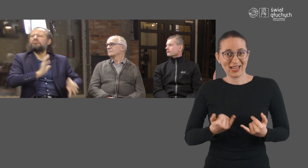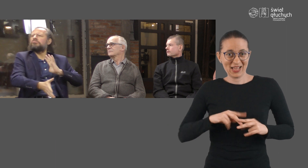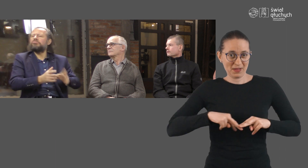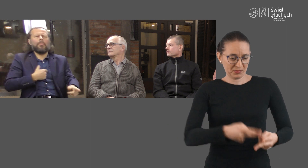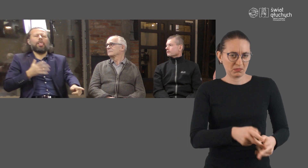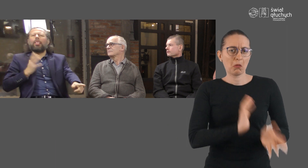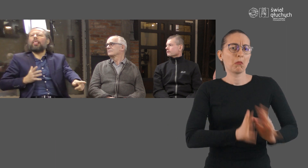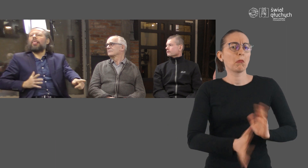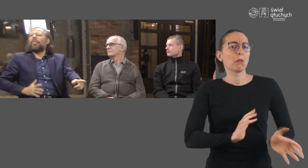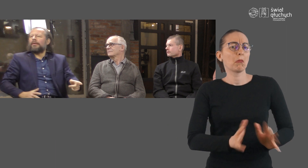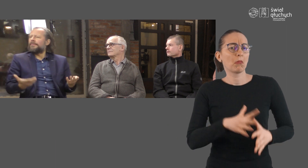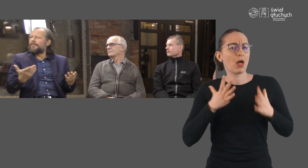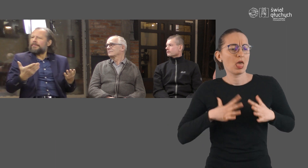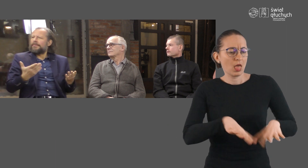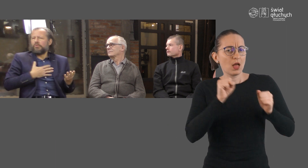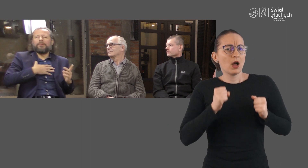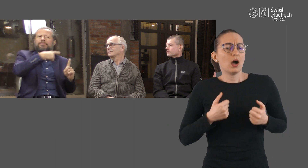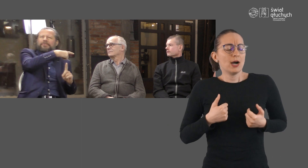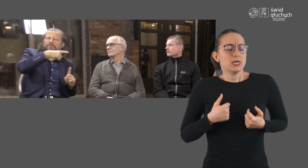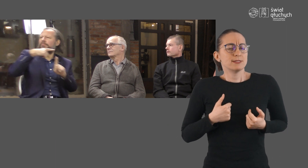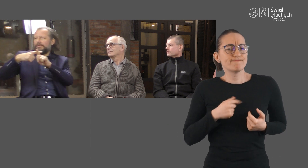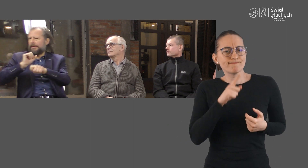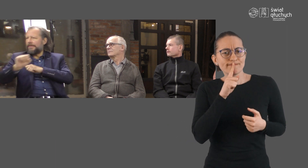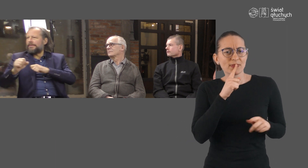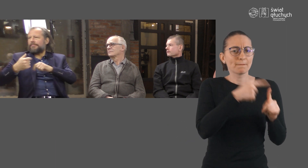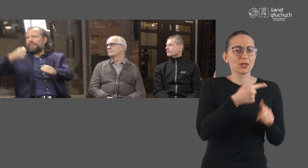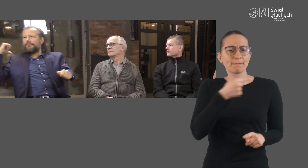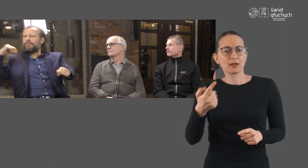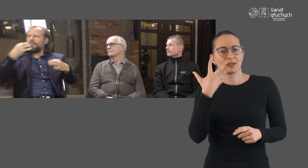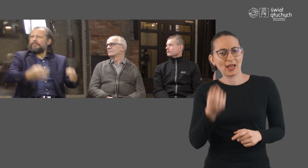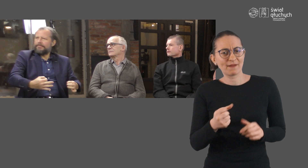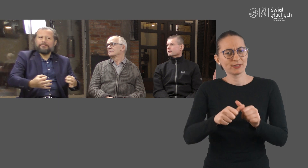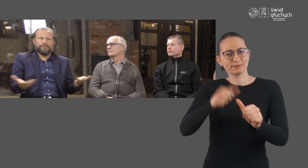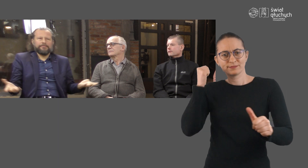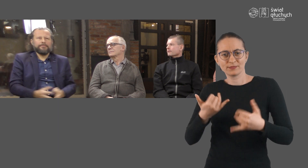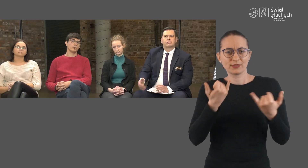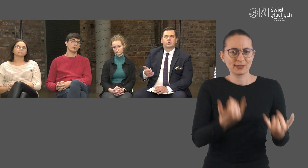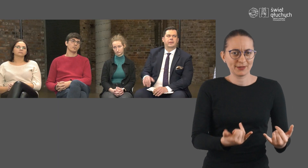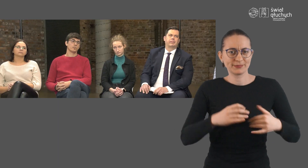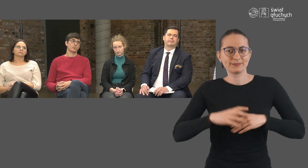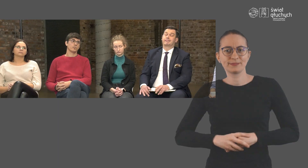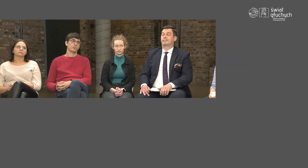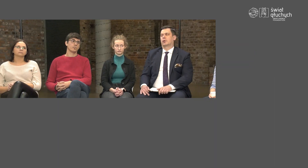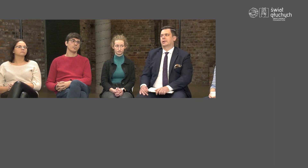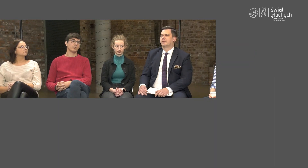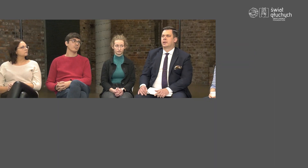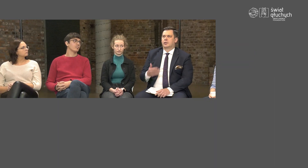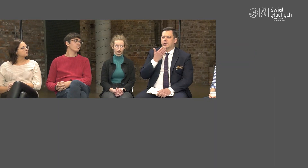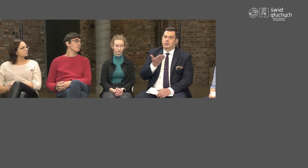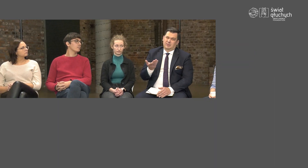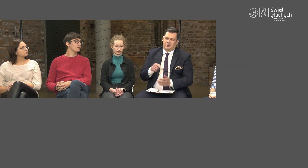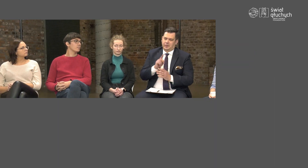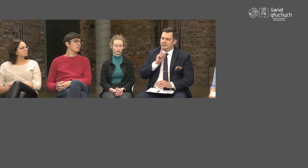mnie do tego. Dla mnie to było trudne. Uważam, że teraz mają dużo lepiej. No to są takie minusy, plusy z przeszłości i z teraźniejszości.